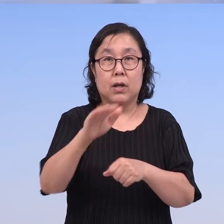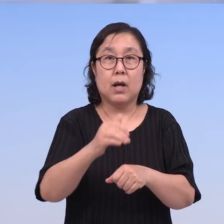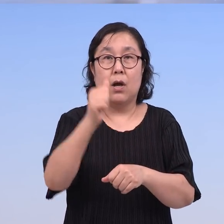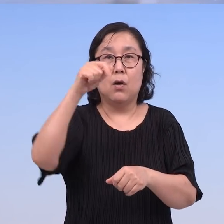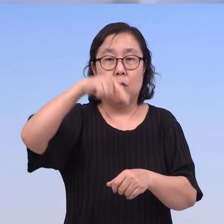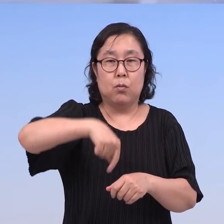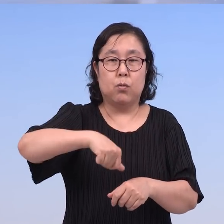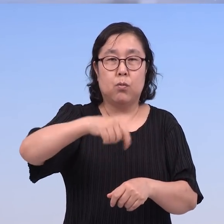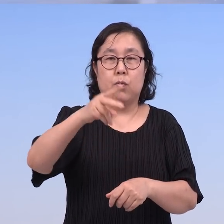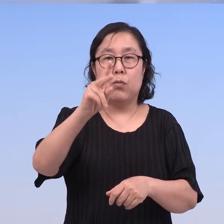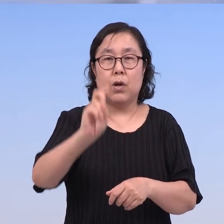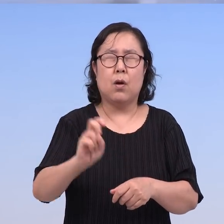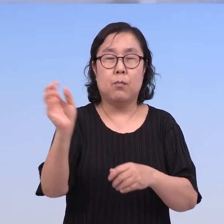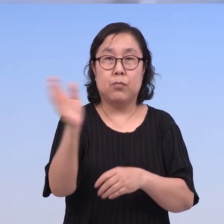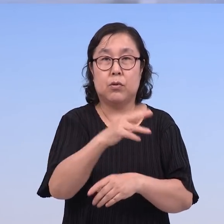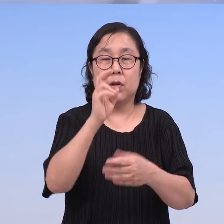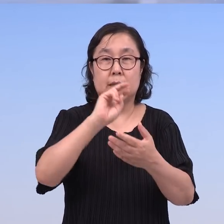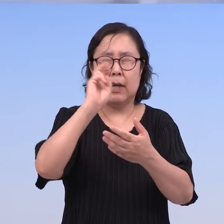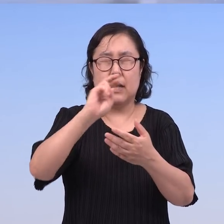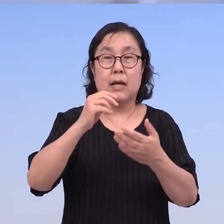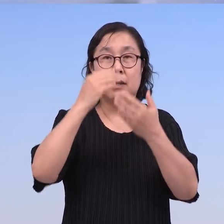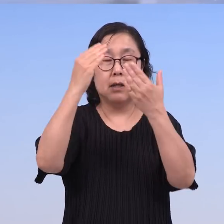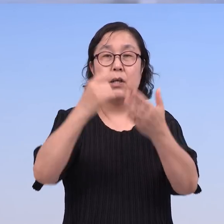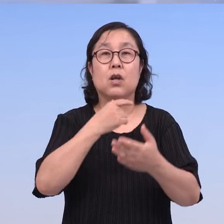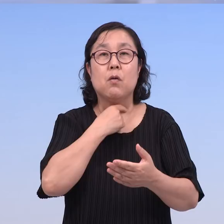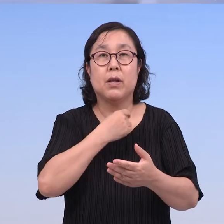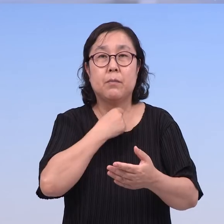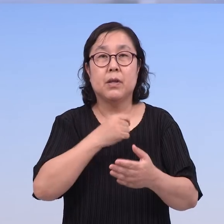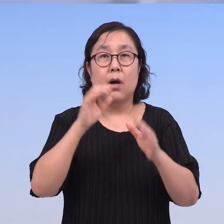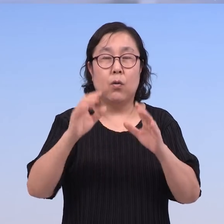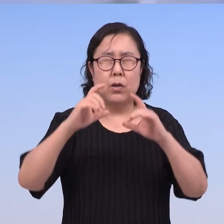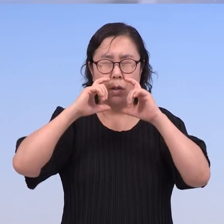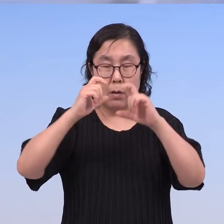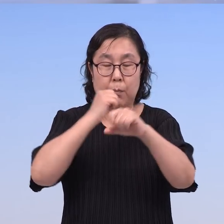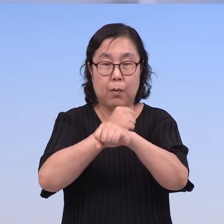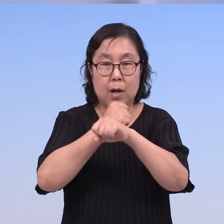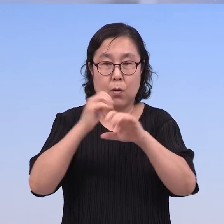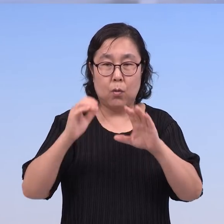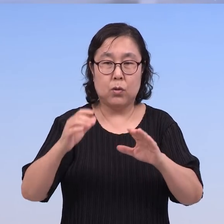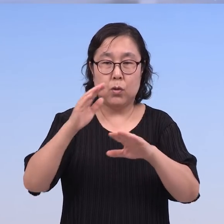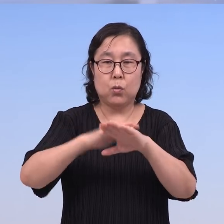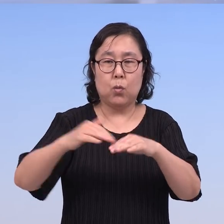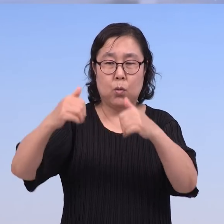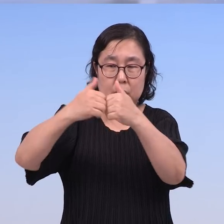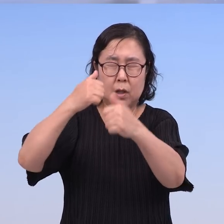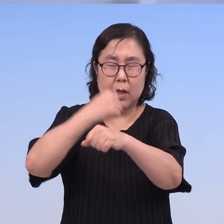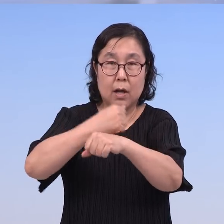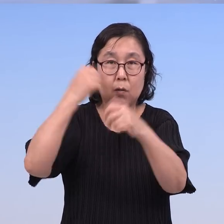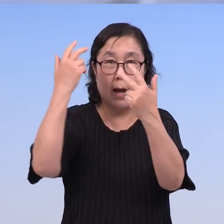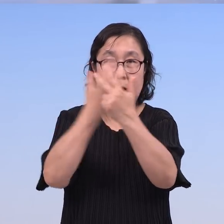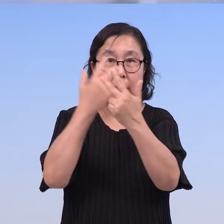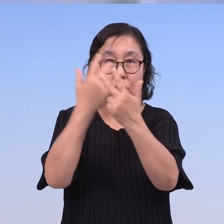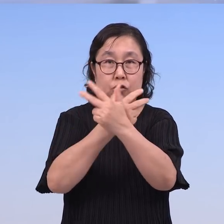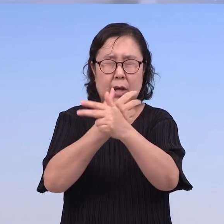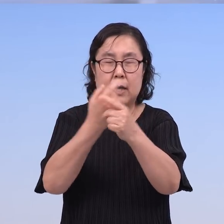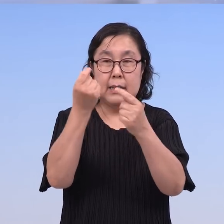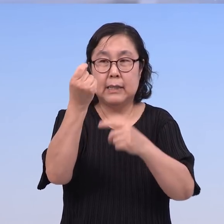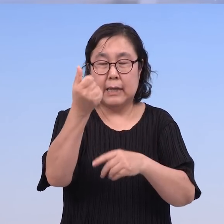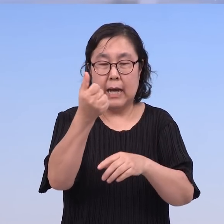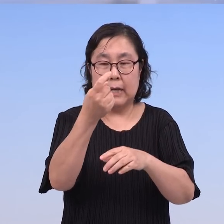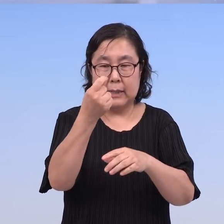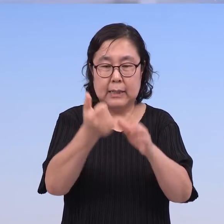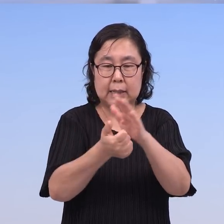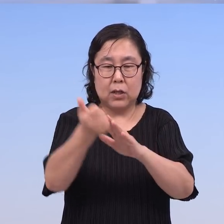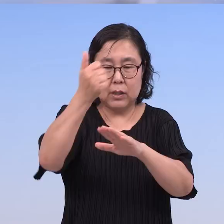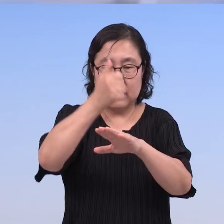후렴부터 찬양하기 원해요. 큰 소리로 오늘 선포하고 오늘 도전하고 이번 한 주간 작은 성취감을